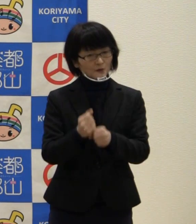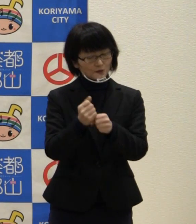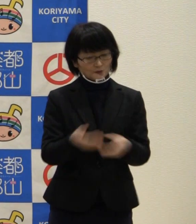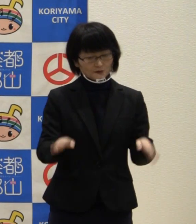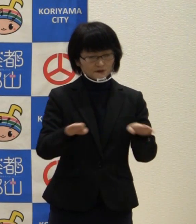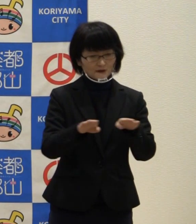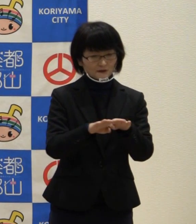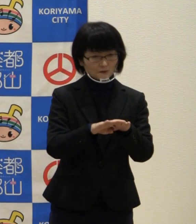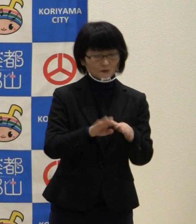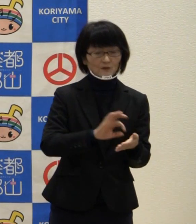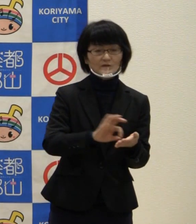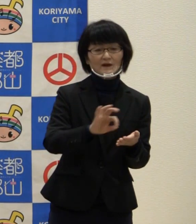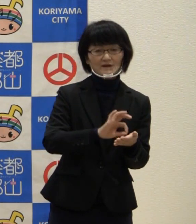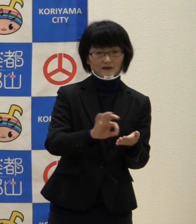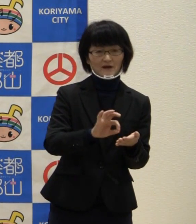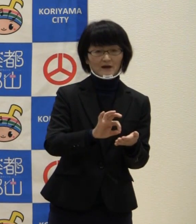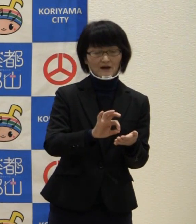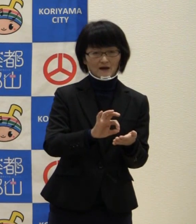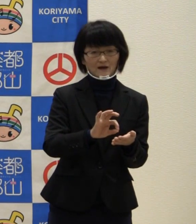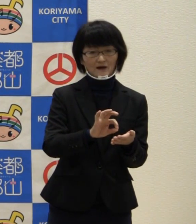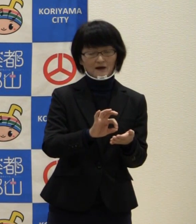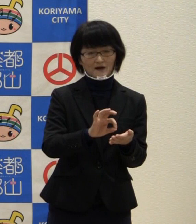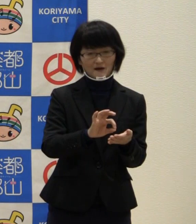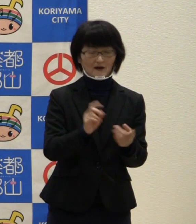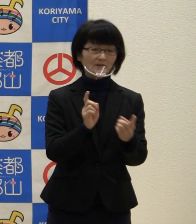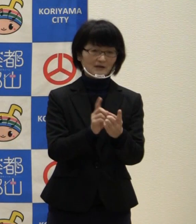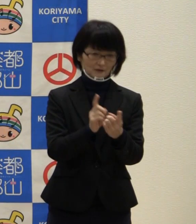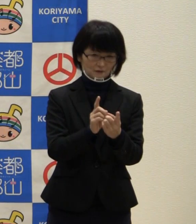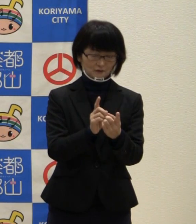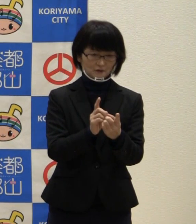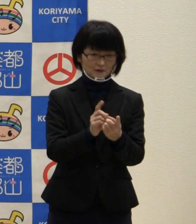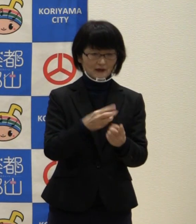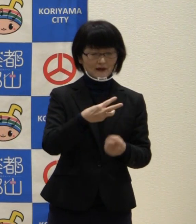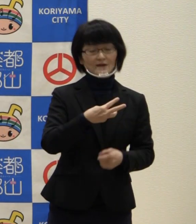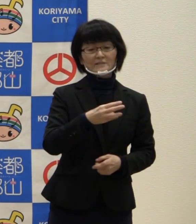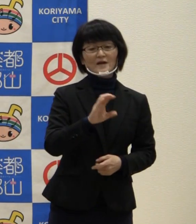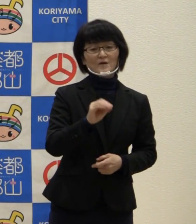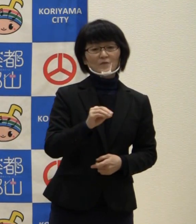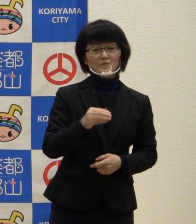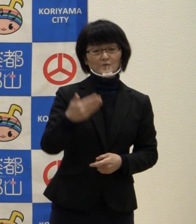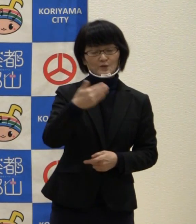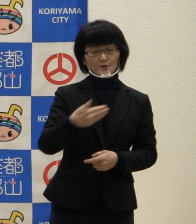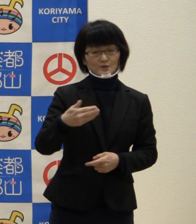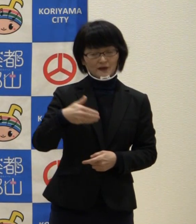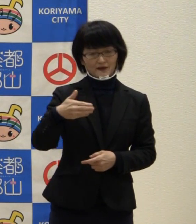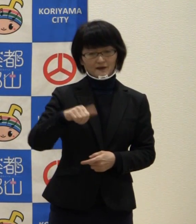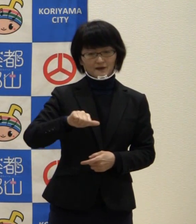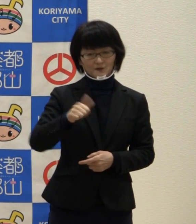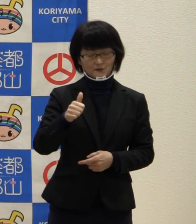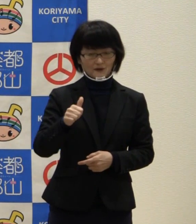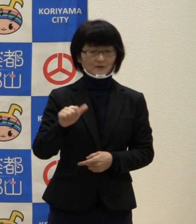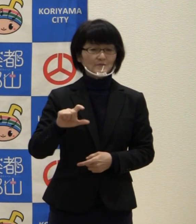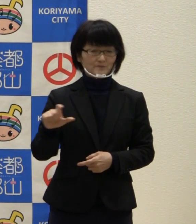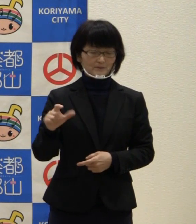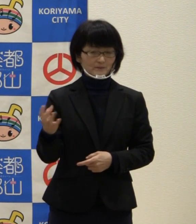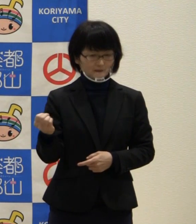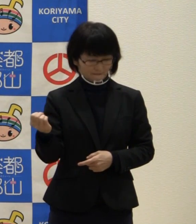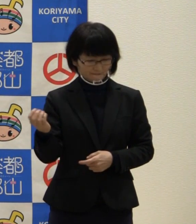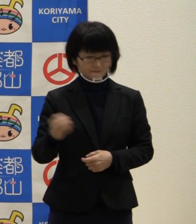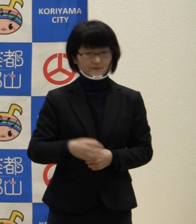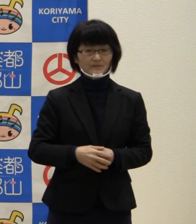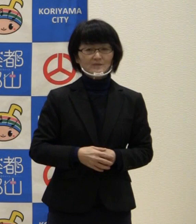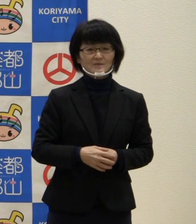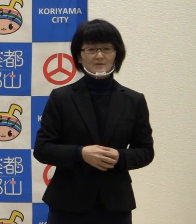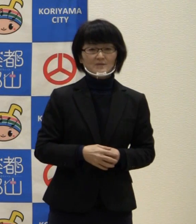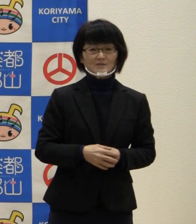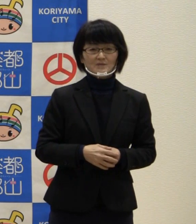等を活用した有機治水対策でございます。3億5927万円、それぞれ